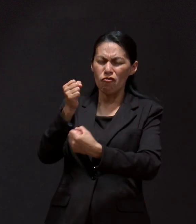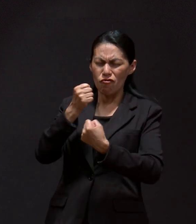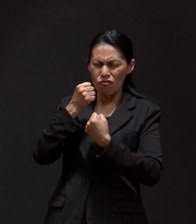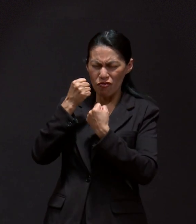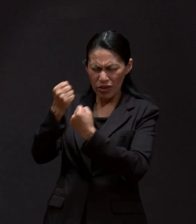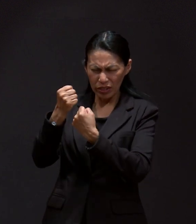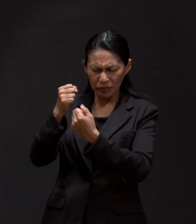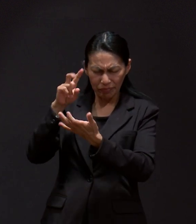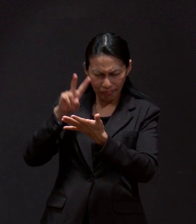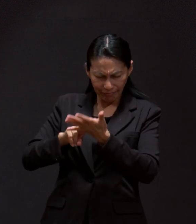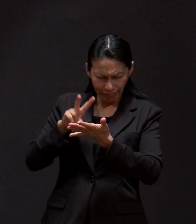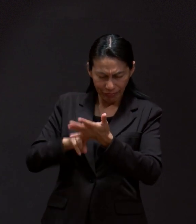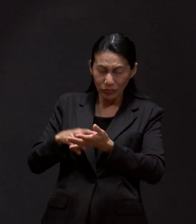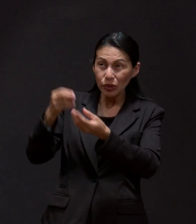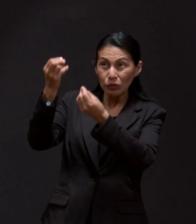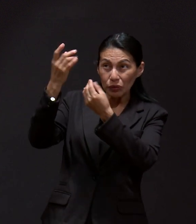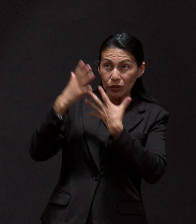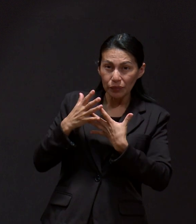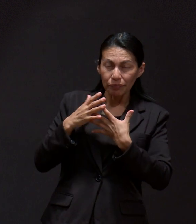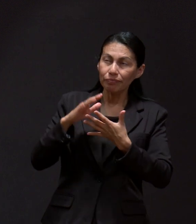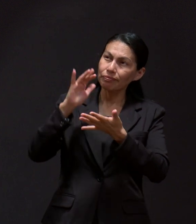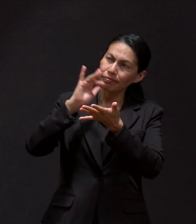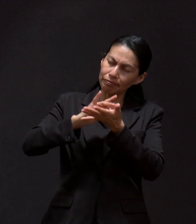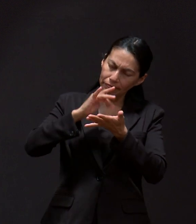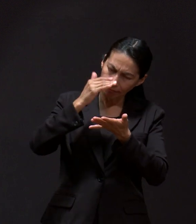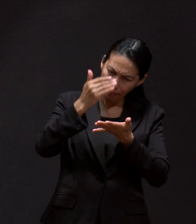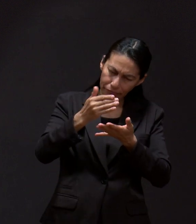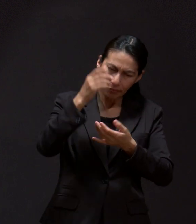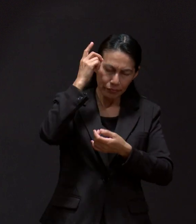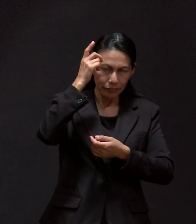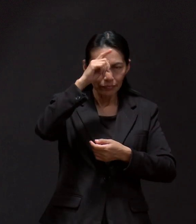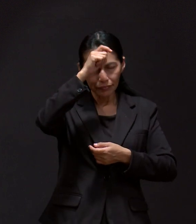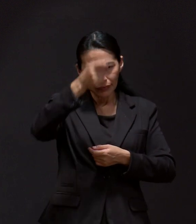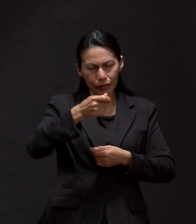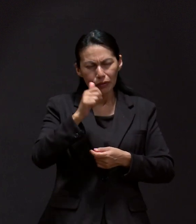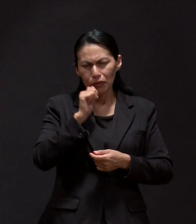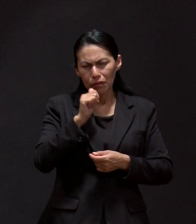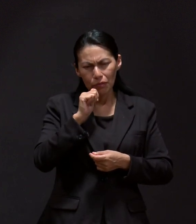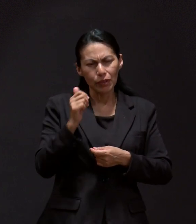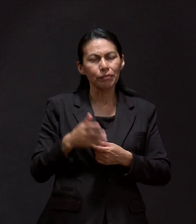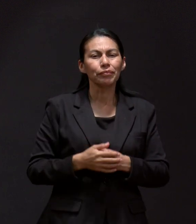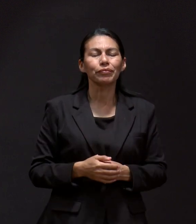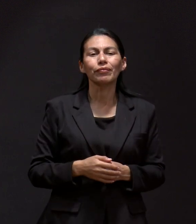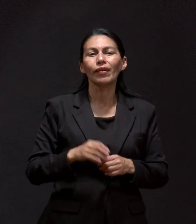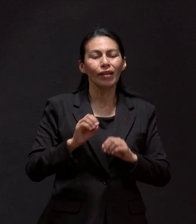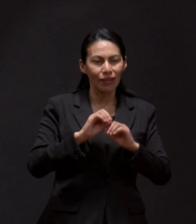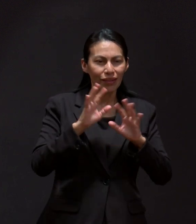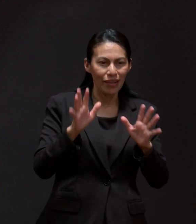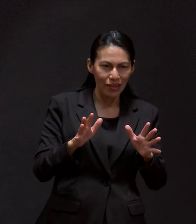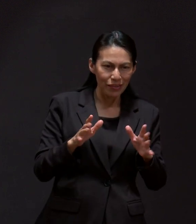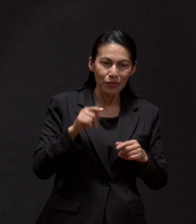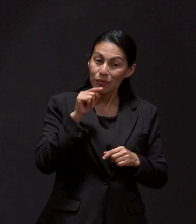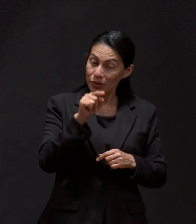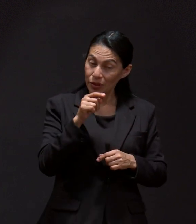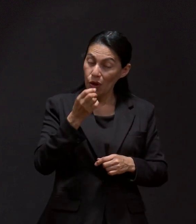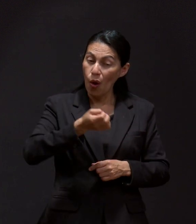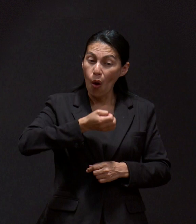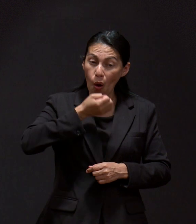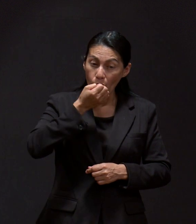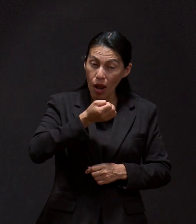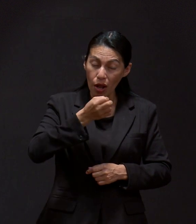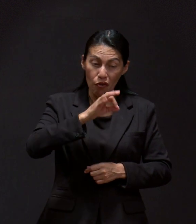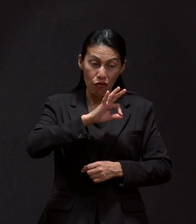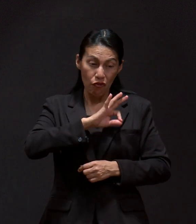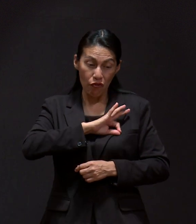muchas gracias y dios les bendiga siempre vamos a estar orando por ti para que tu